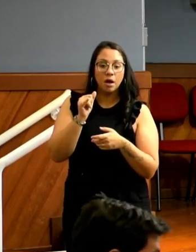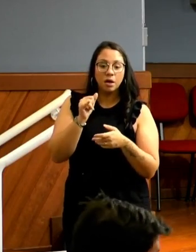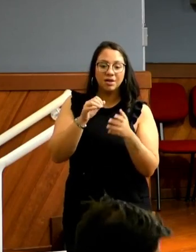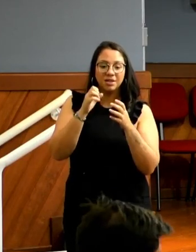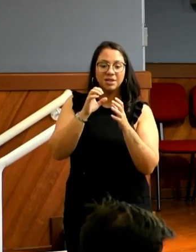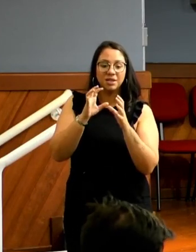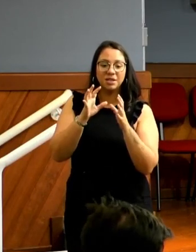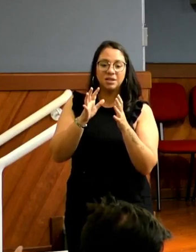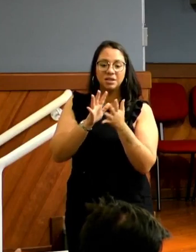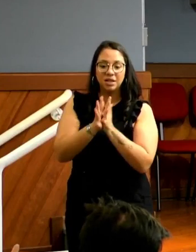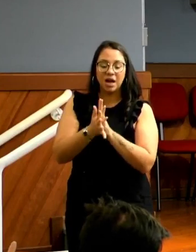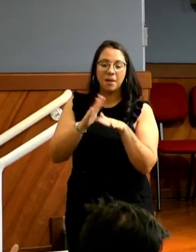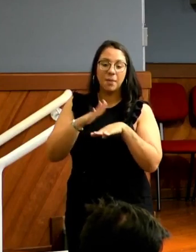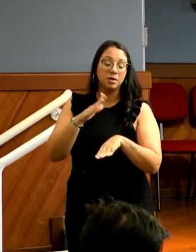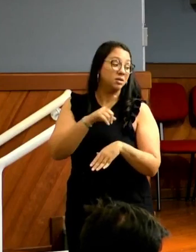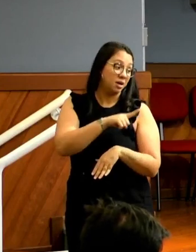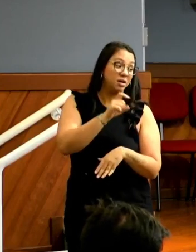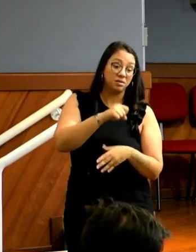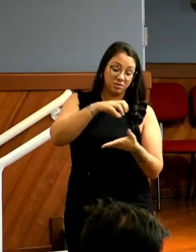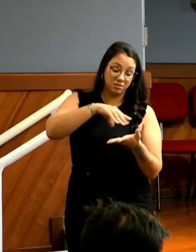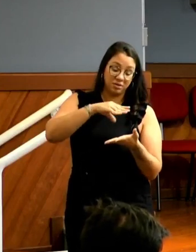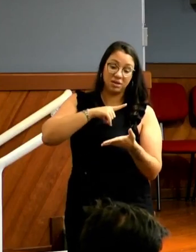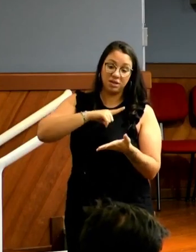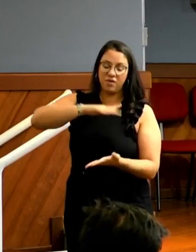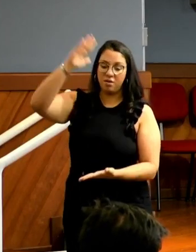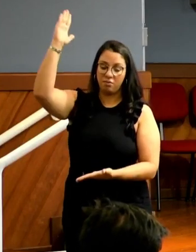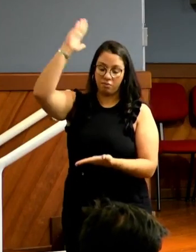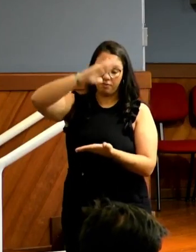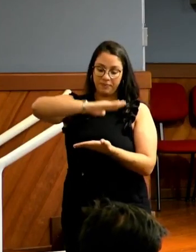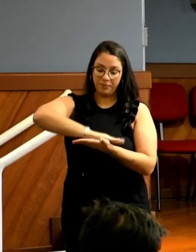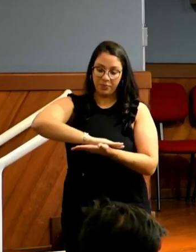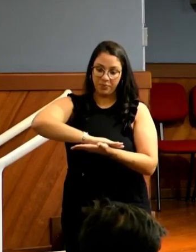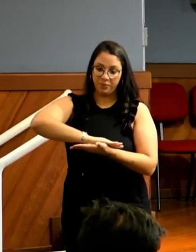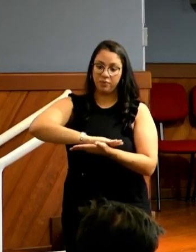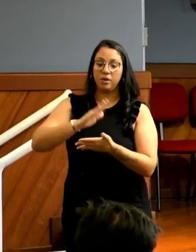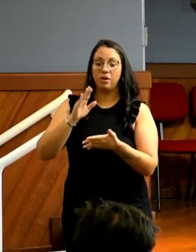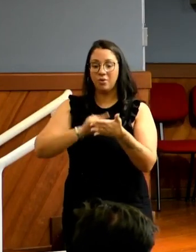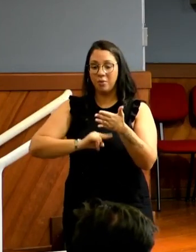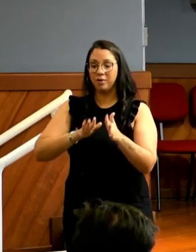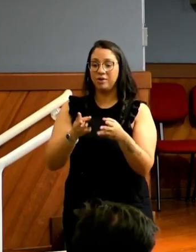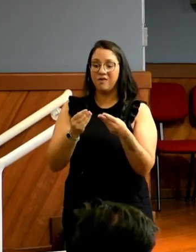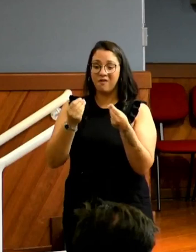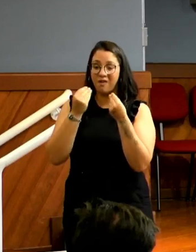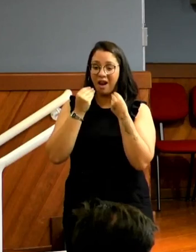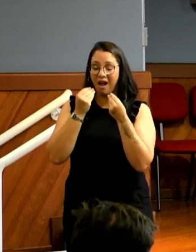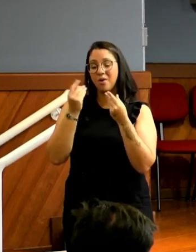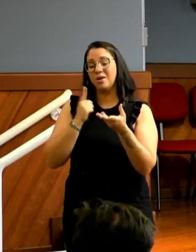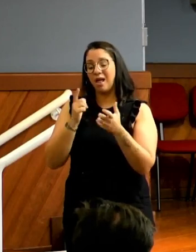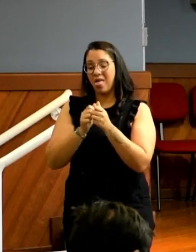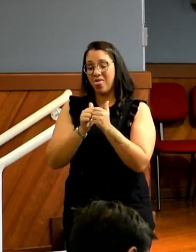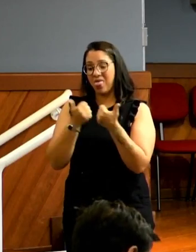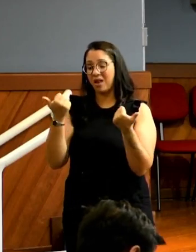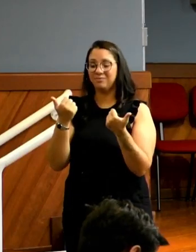Porque no caso de um scanner, se eu pressiono um scanner de mesa, se eu pressiono um documento que já está fragilizado, a possibilidade dele se